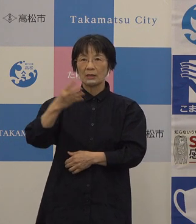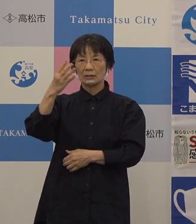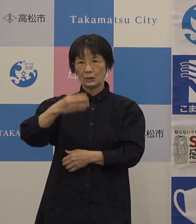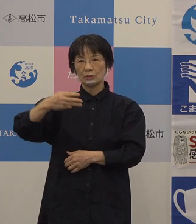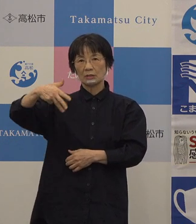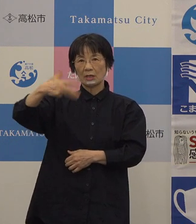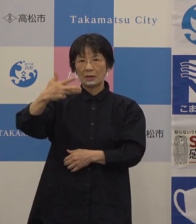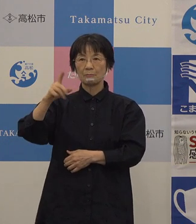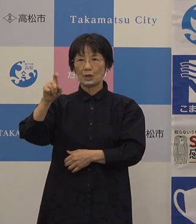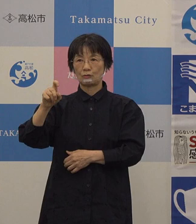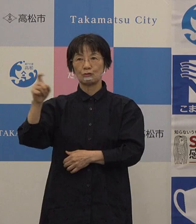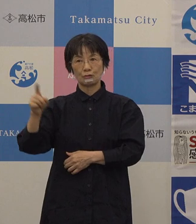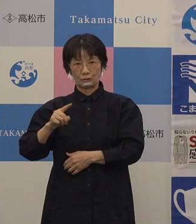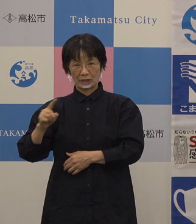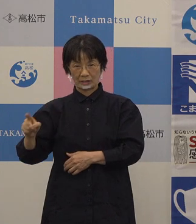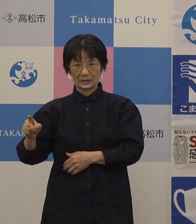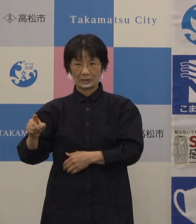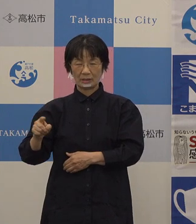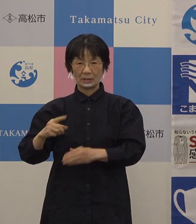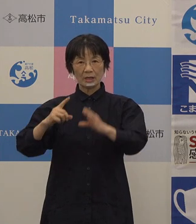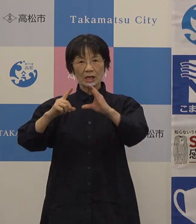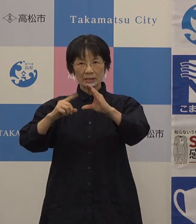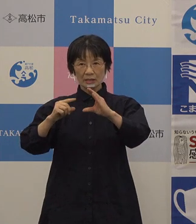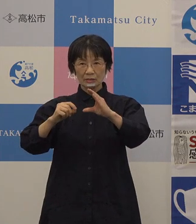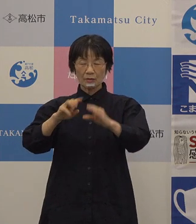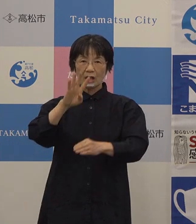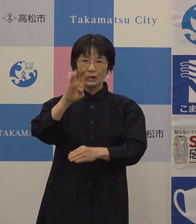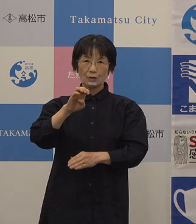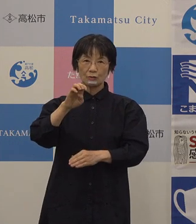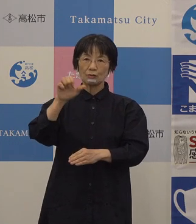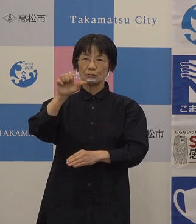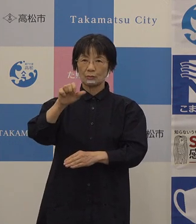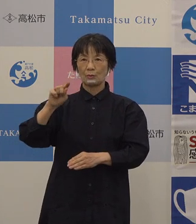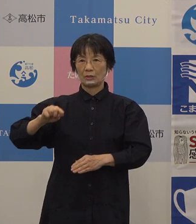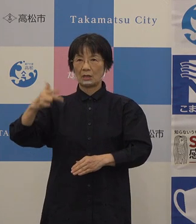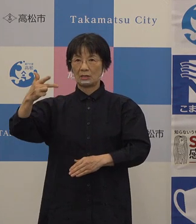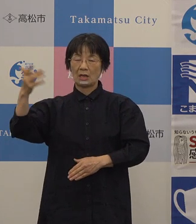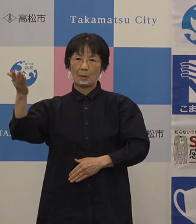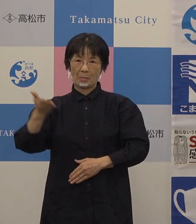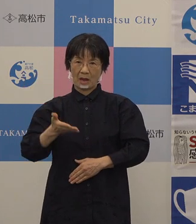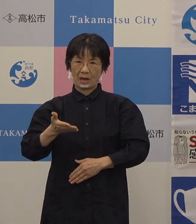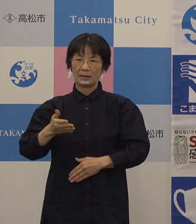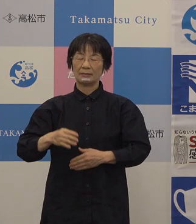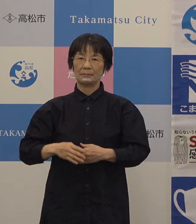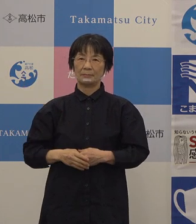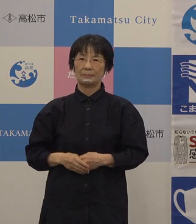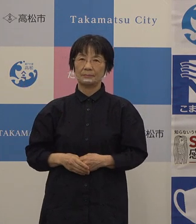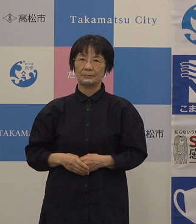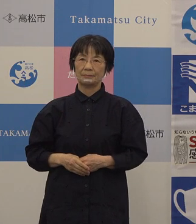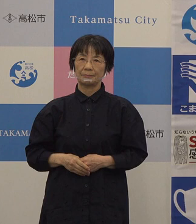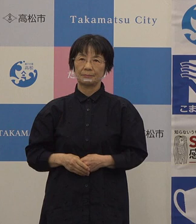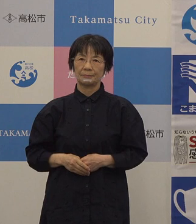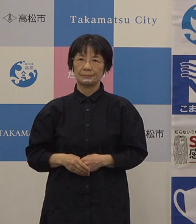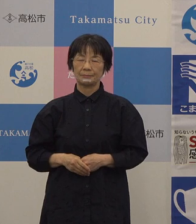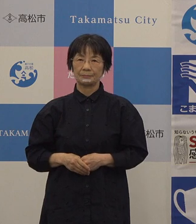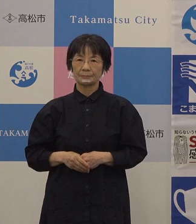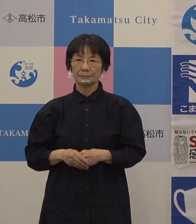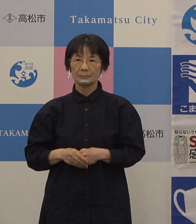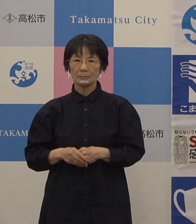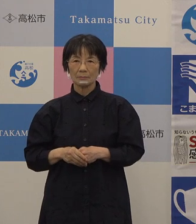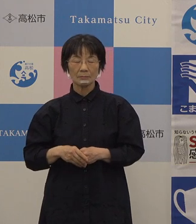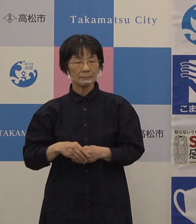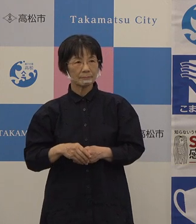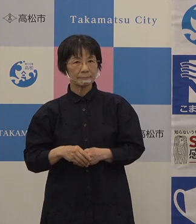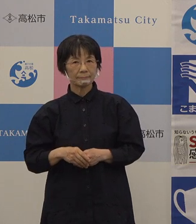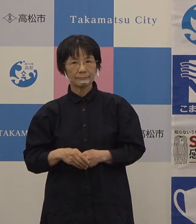194,810人接種率は 45.7% となっておるところでございます。ただ